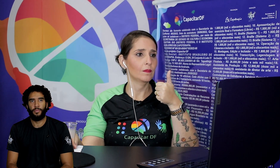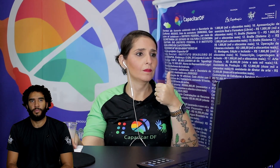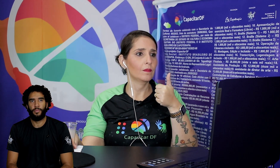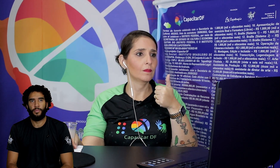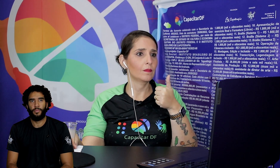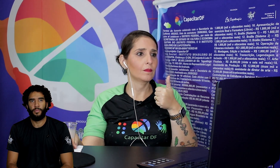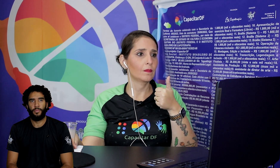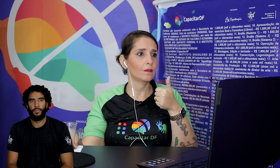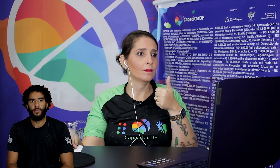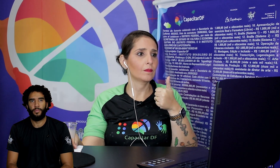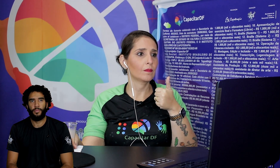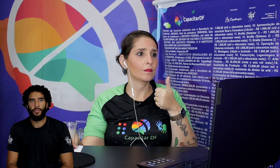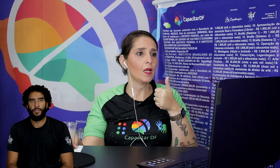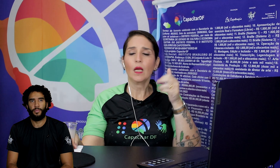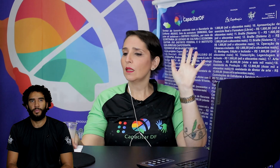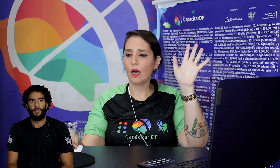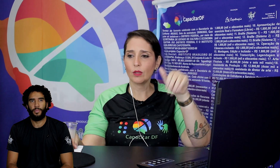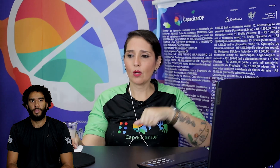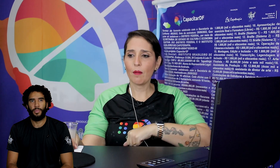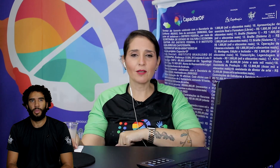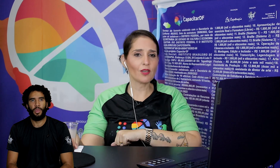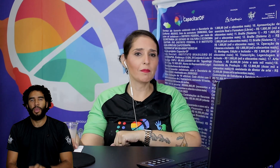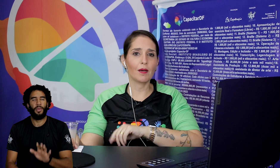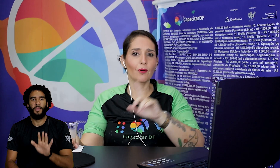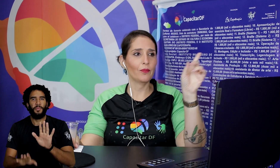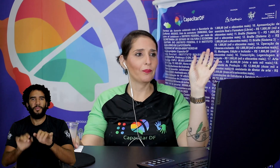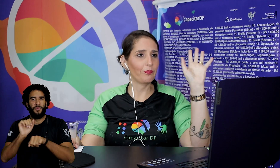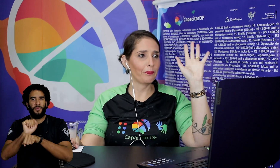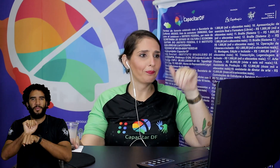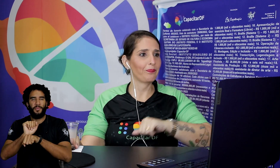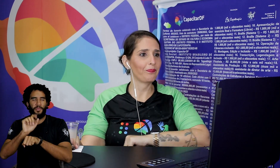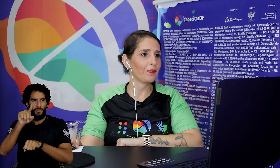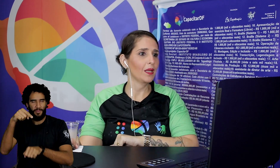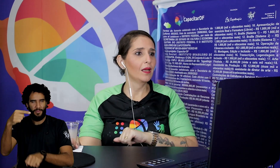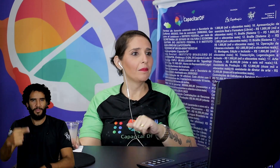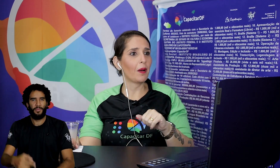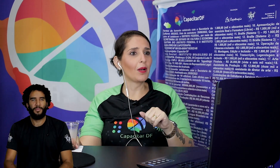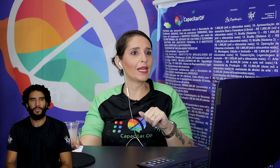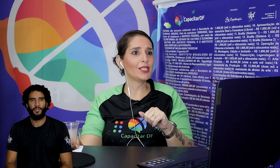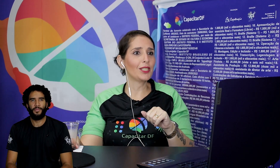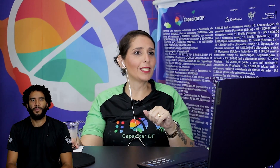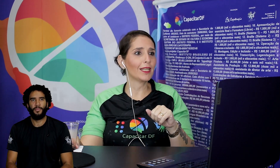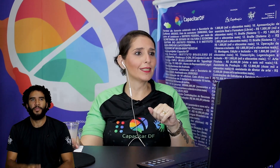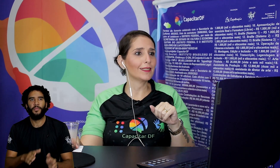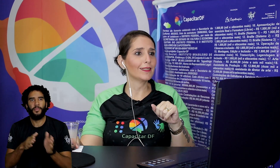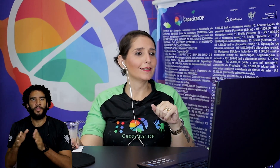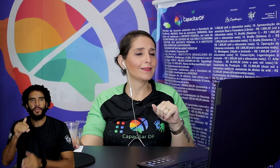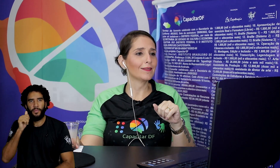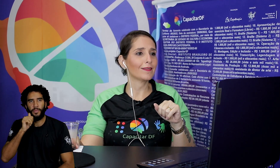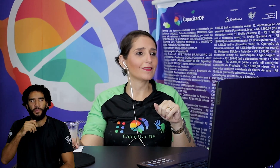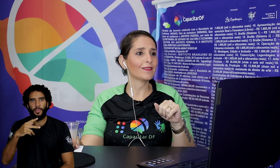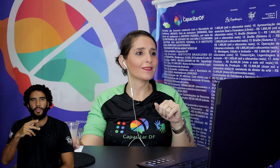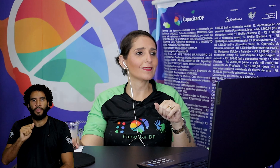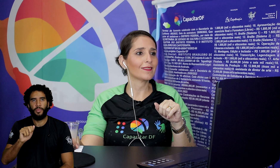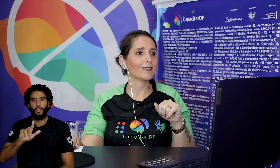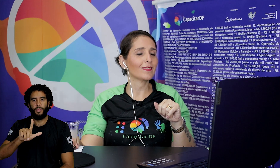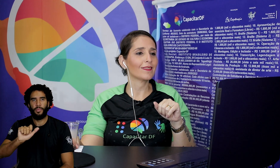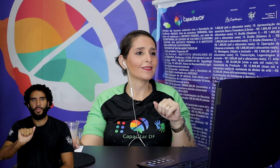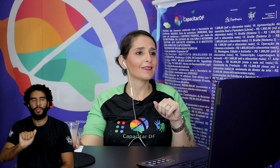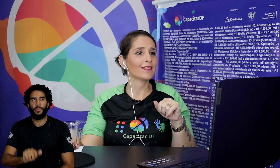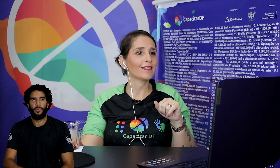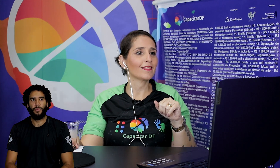Eu já ia falar minha história, professora. Não, então abaixa a mão. Paula Regina.